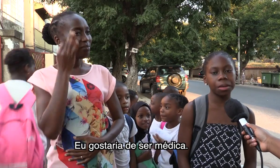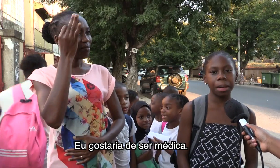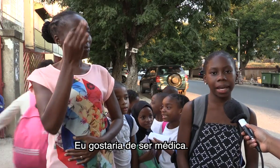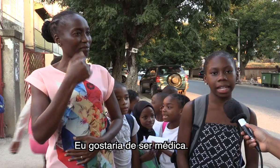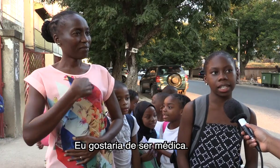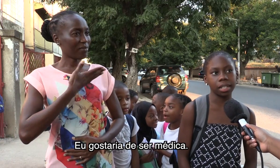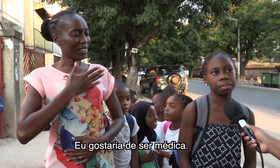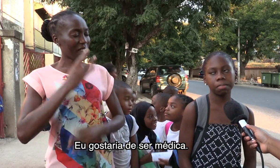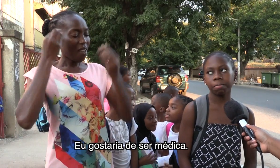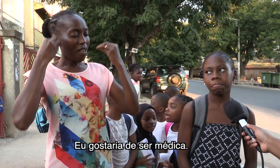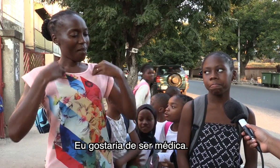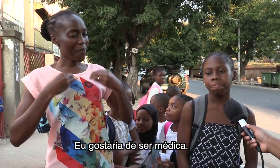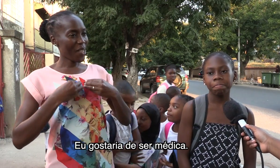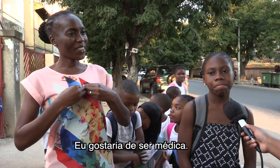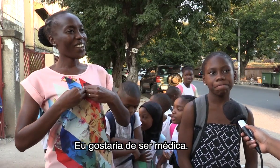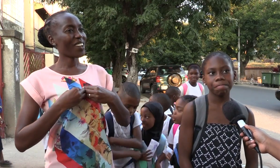Será de ser uma médica?